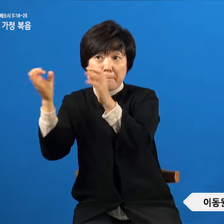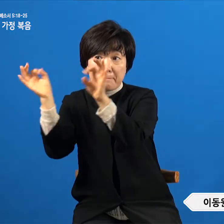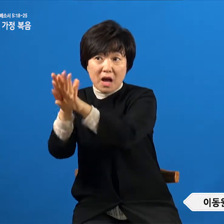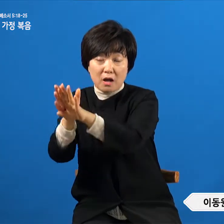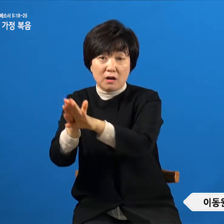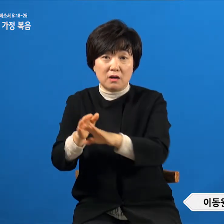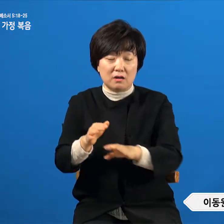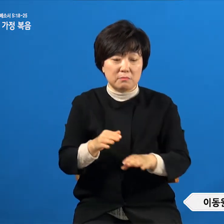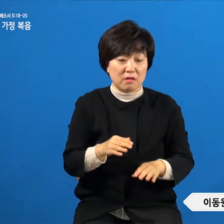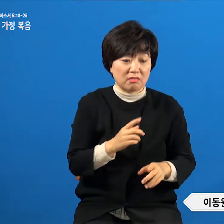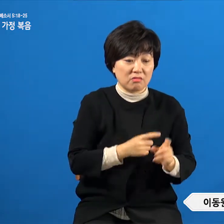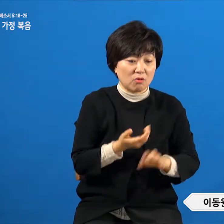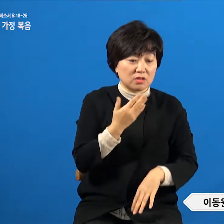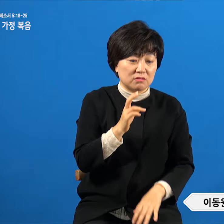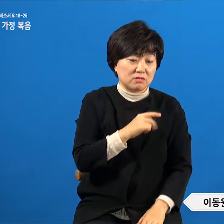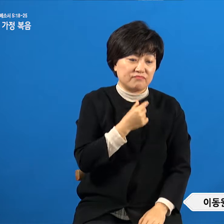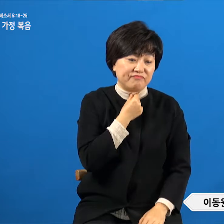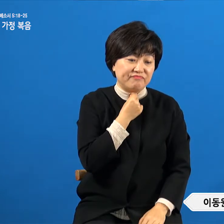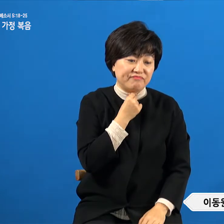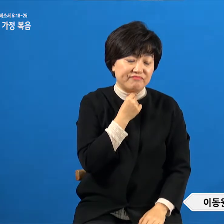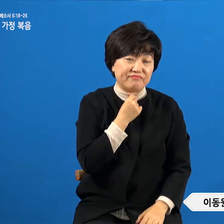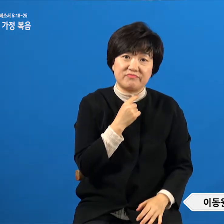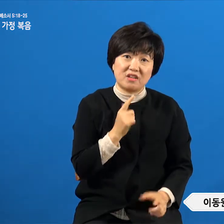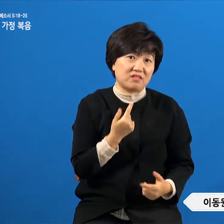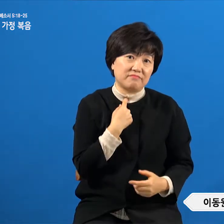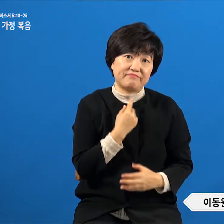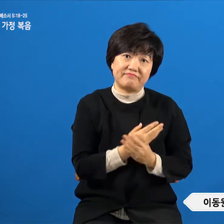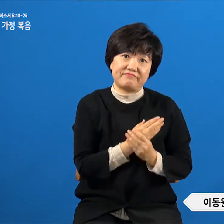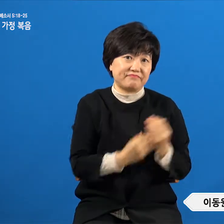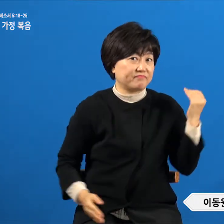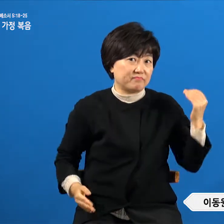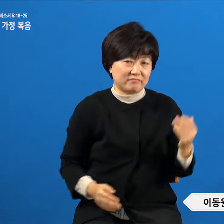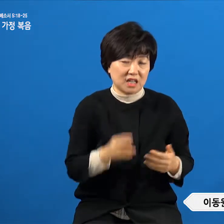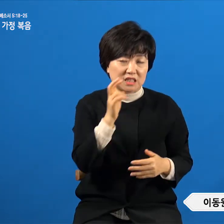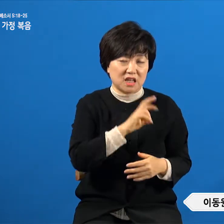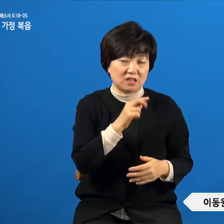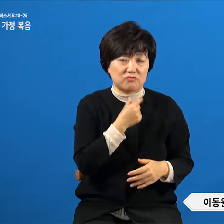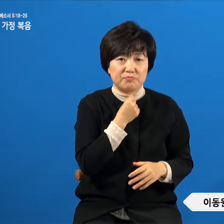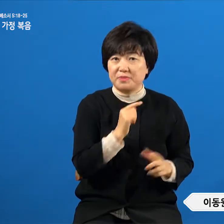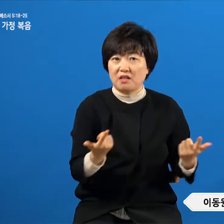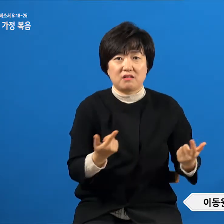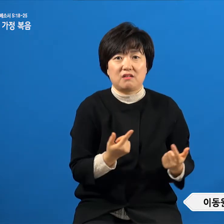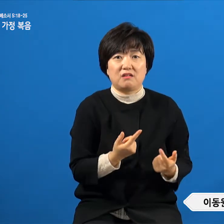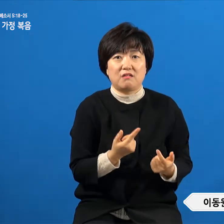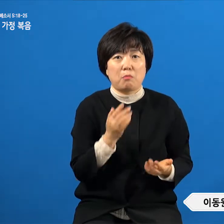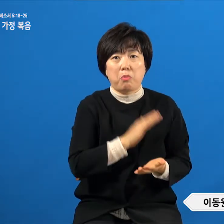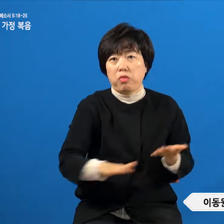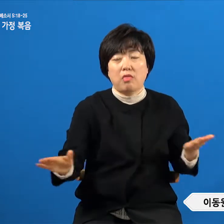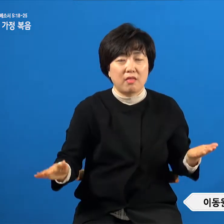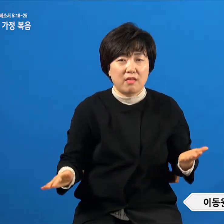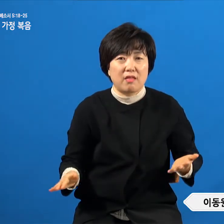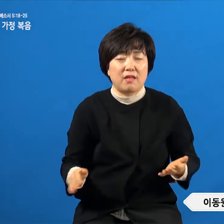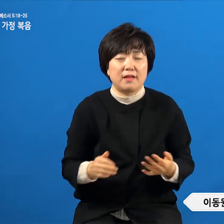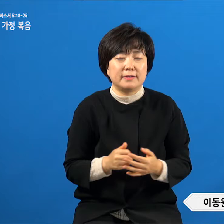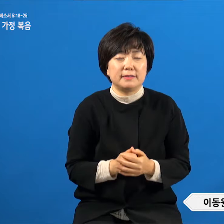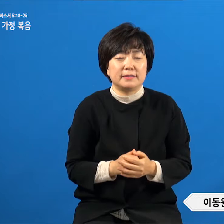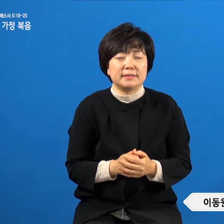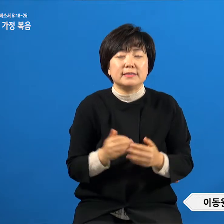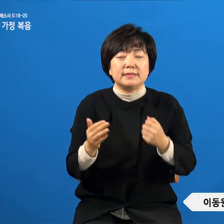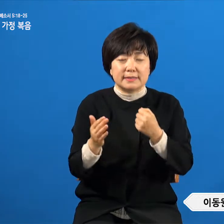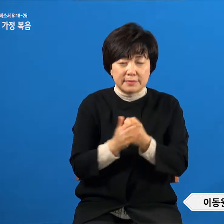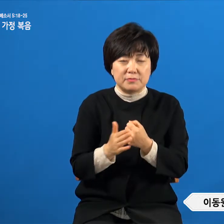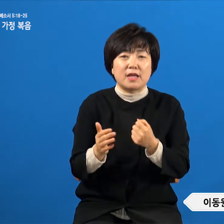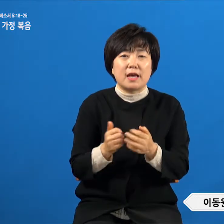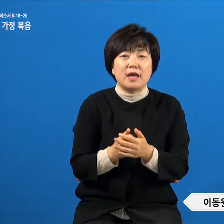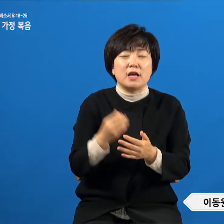찬양이 사라져요. 더 이상 찬양하고 싶지 않아요. 내 마음에서 찬양의 샘이 메말라 버립니다. 그래서 오늘 본문의